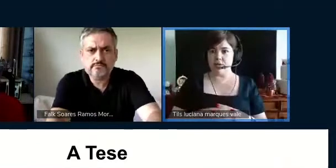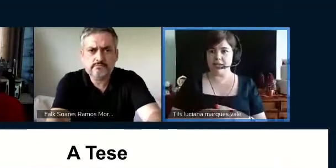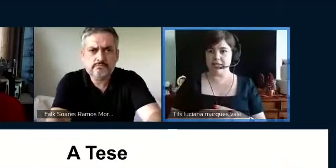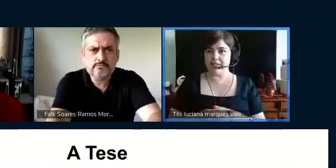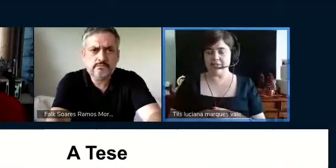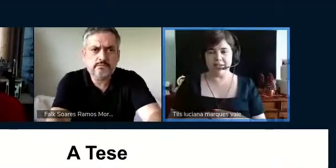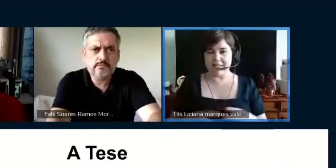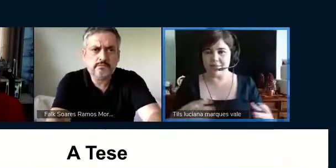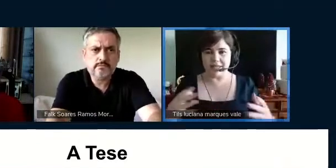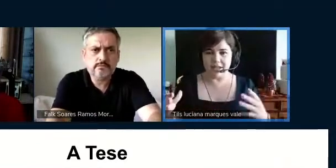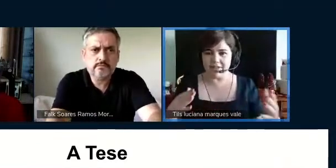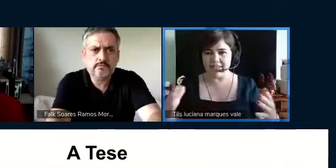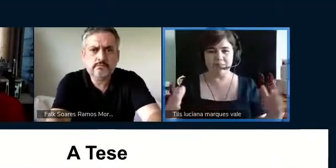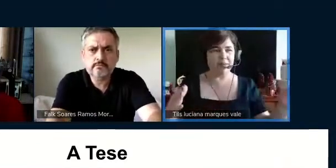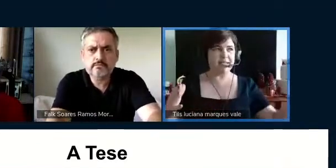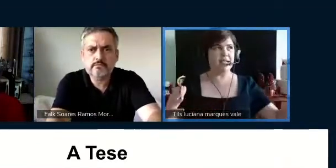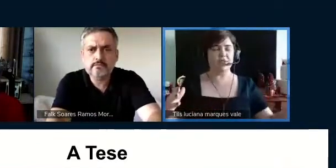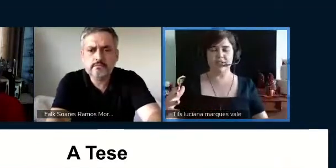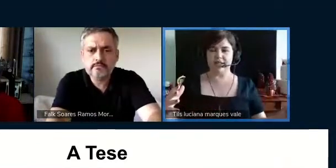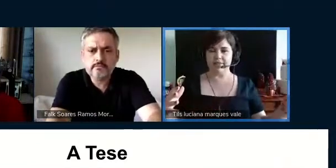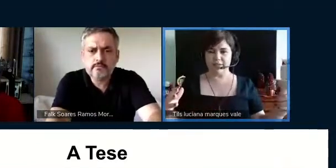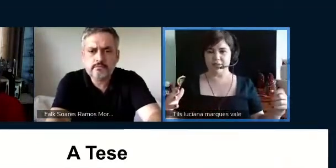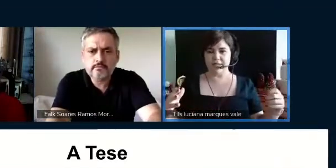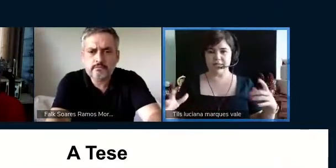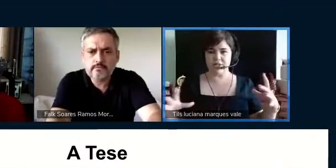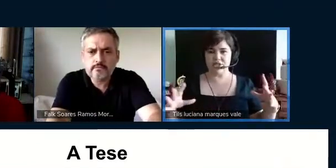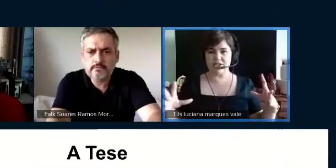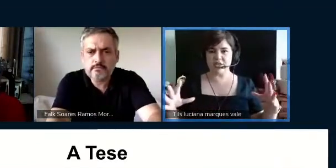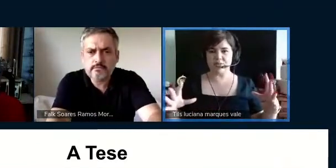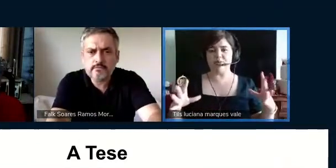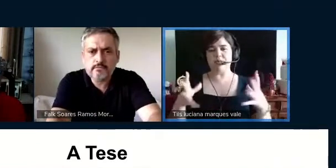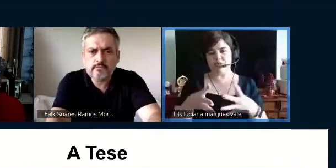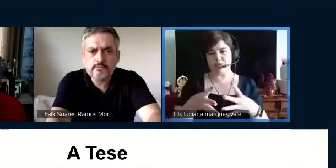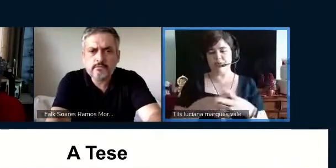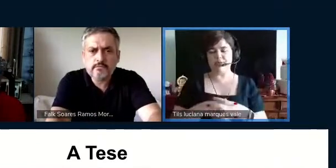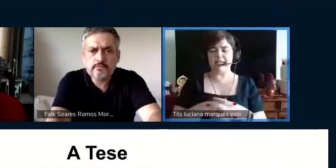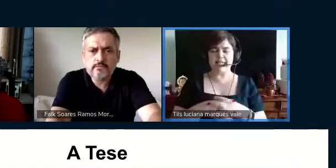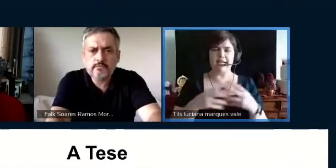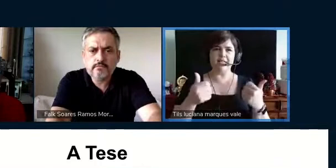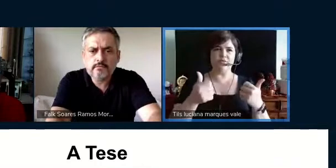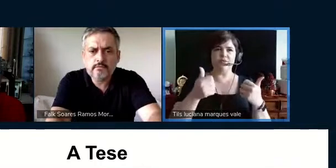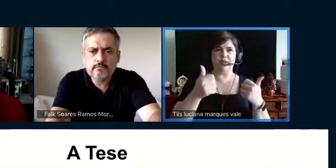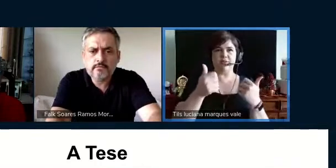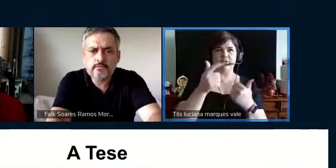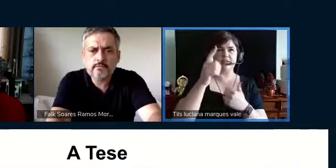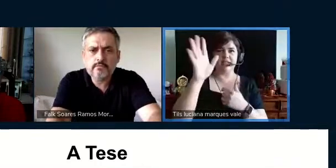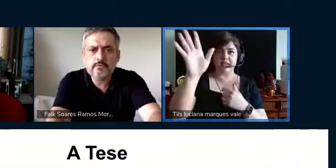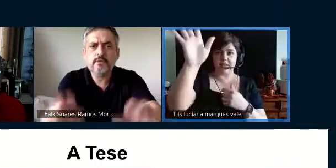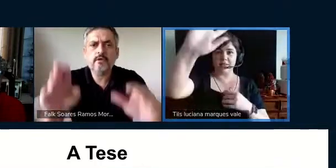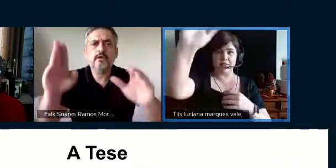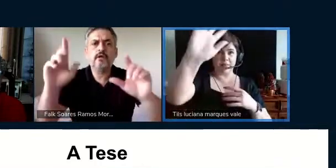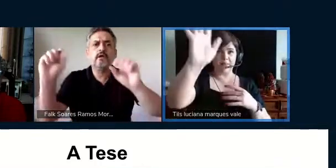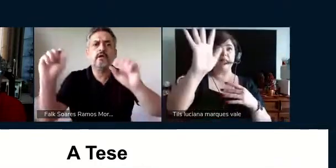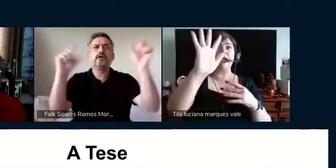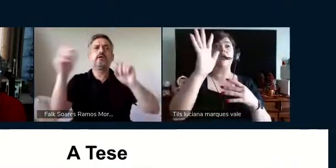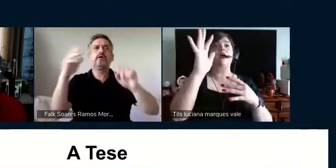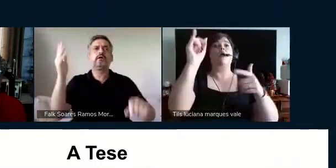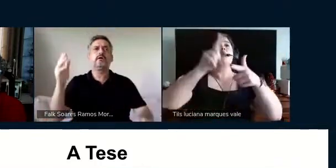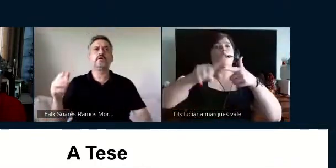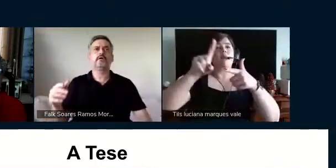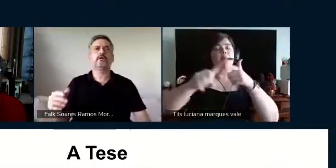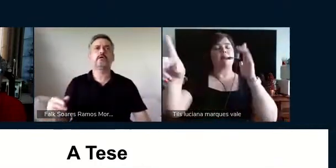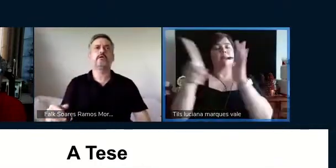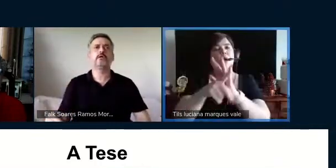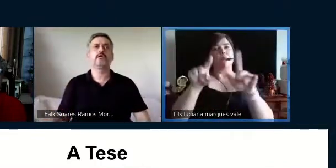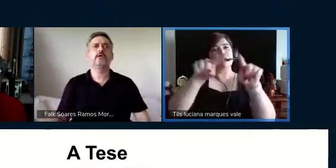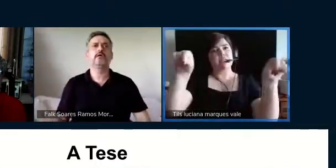É, não, ele que tava, ele também estava aqui pensando, ele estava aqui pensando que tinha dado problema, mas foi problema na sala. Não, tudo É, bem, vou foi avisar problema ele. na sala. Desculpa aí,